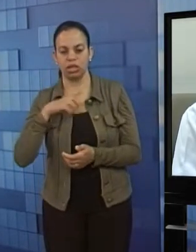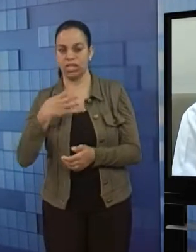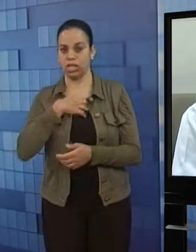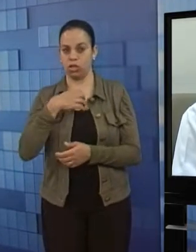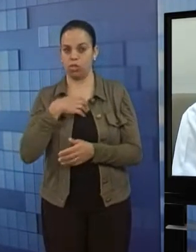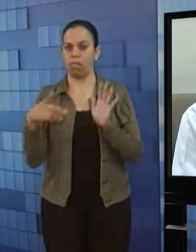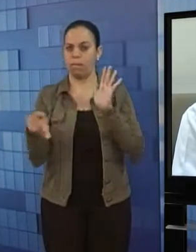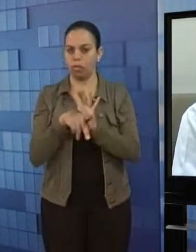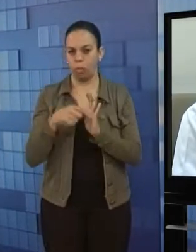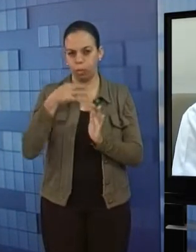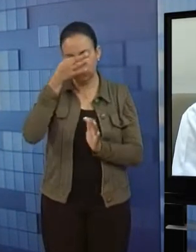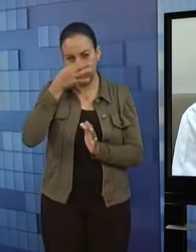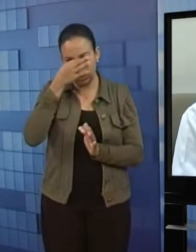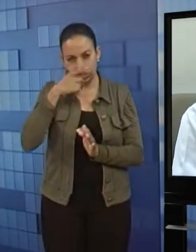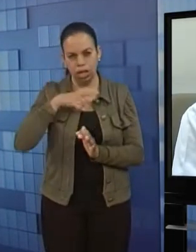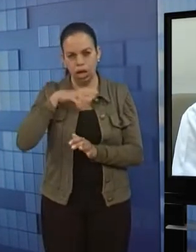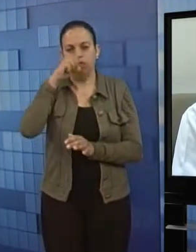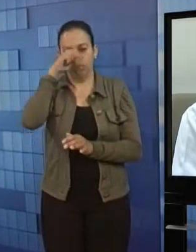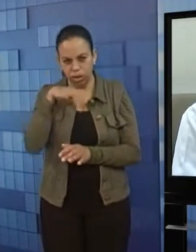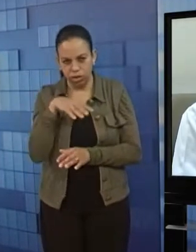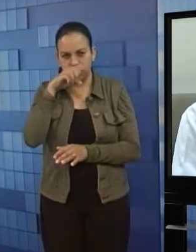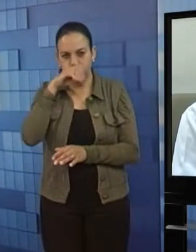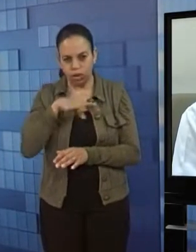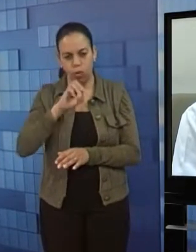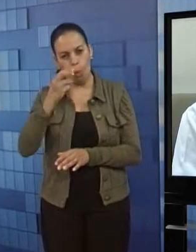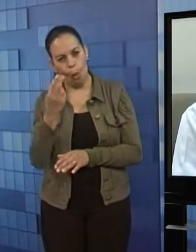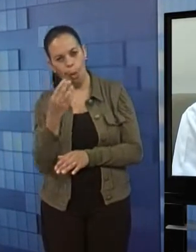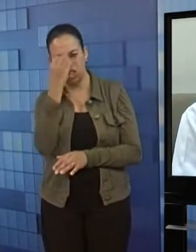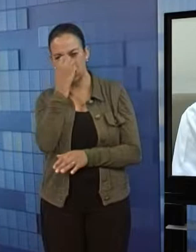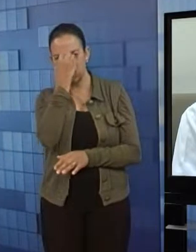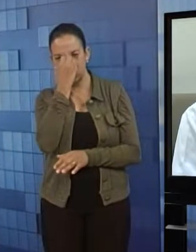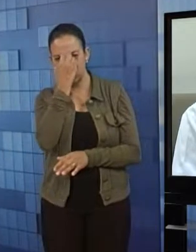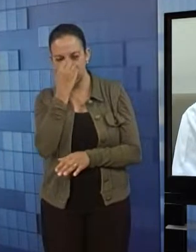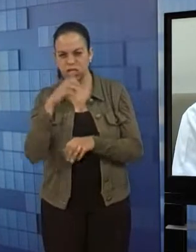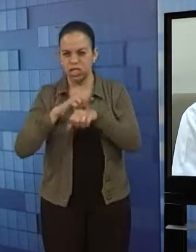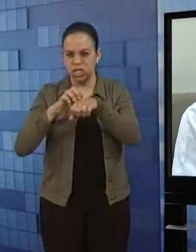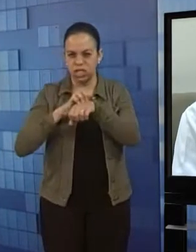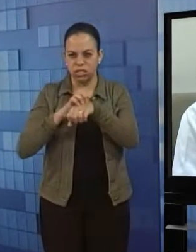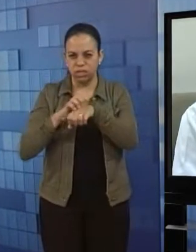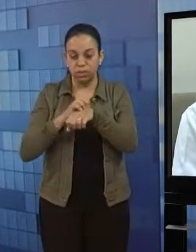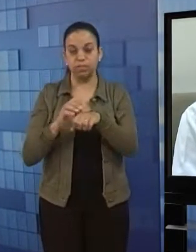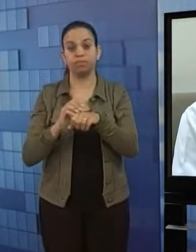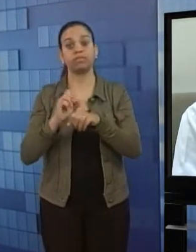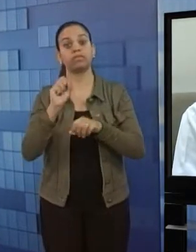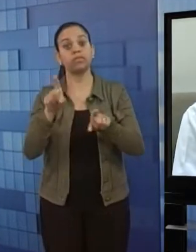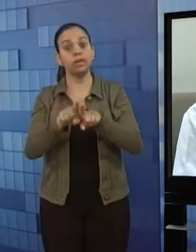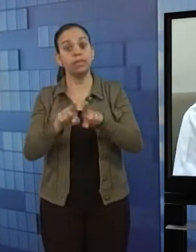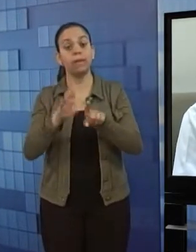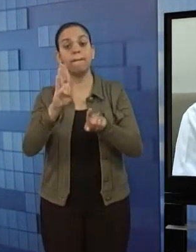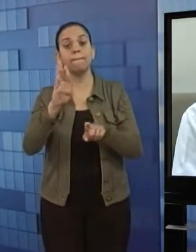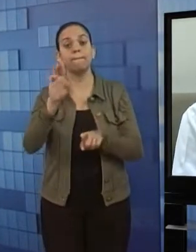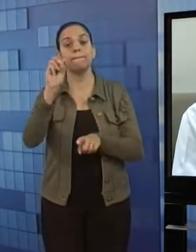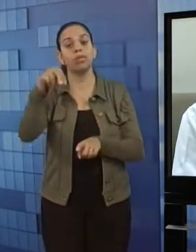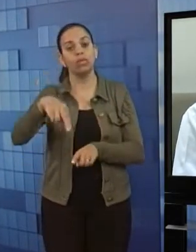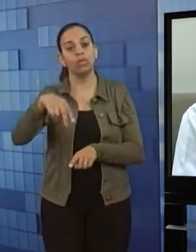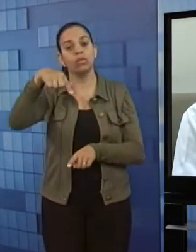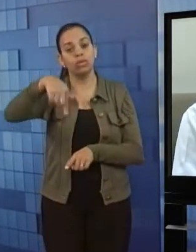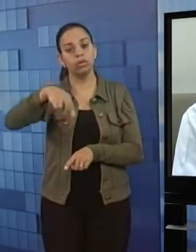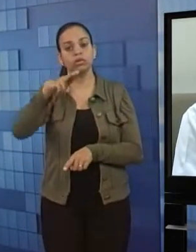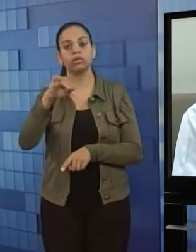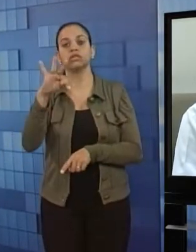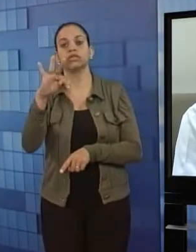a coriza, espirros, nariz congestionado, às vezes fica coçando o nariz, que chama de prurido. Quando já vem a bronquite alérgica ou